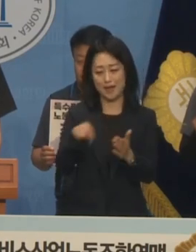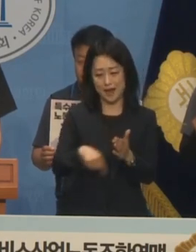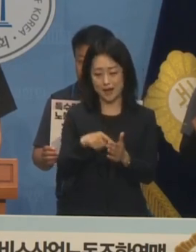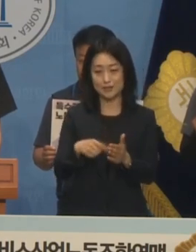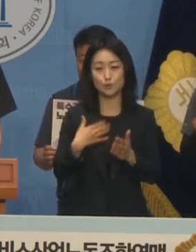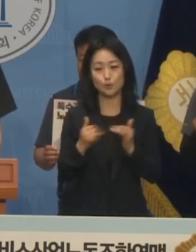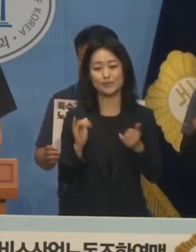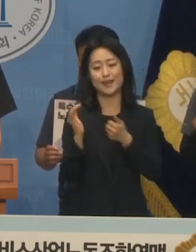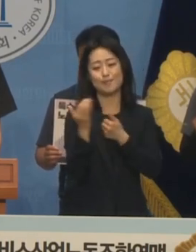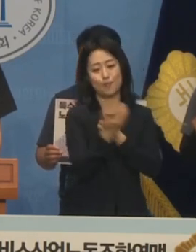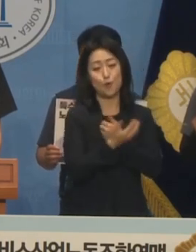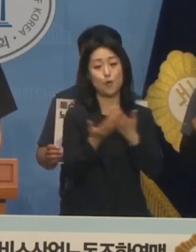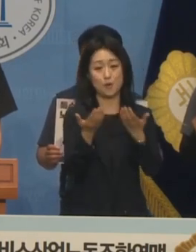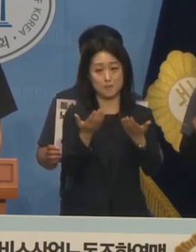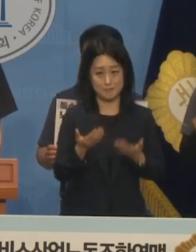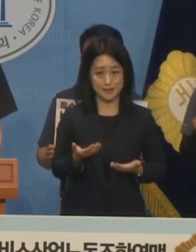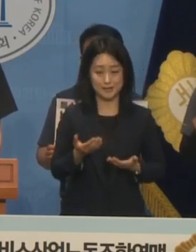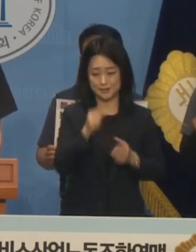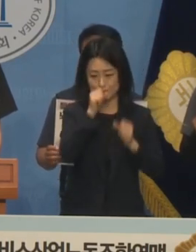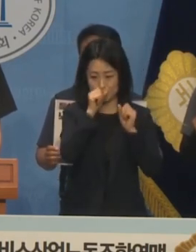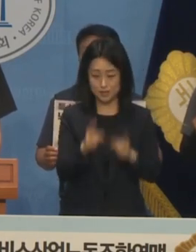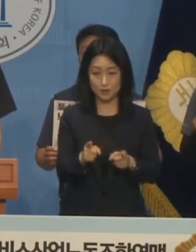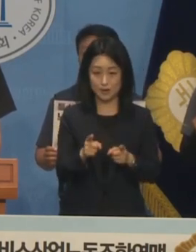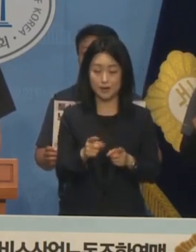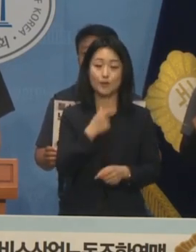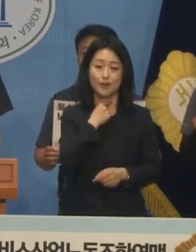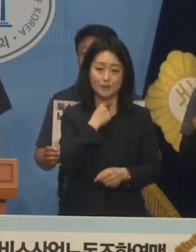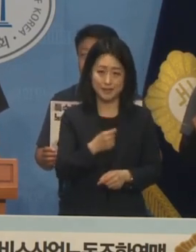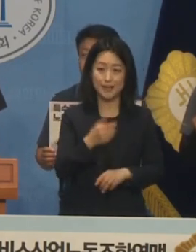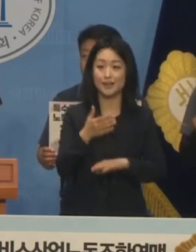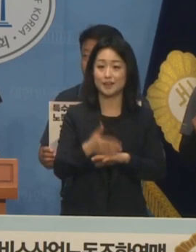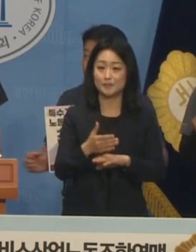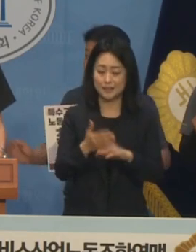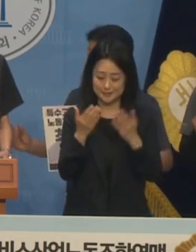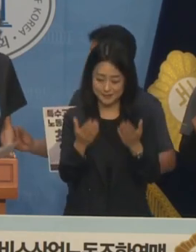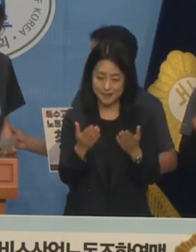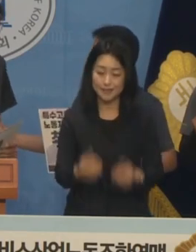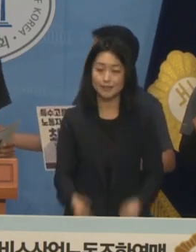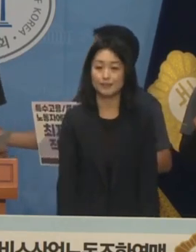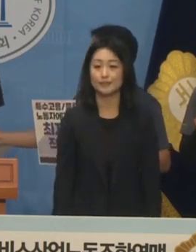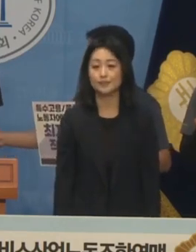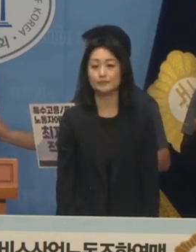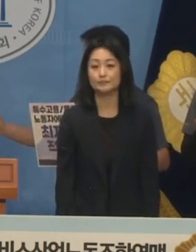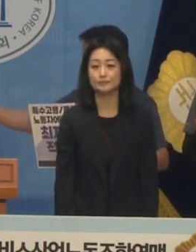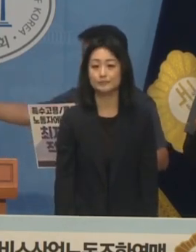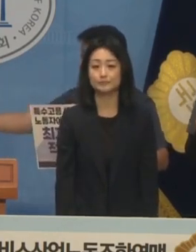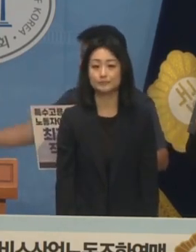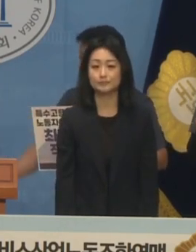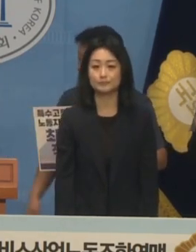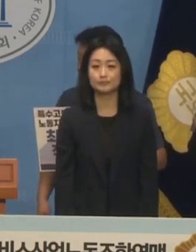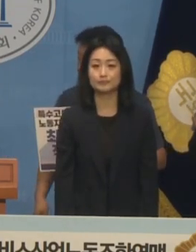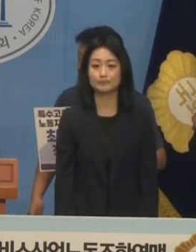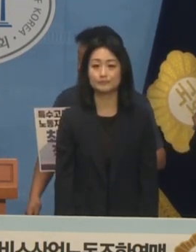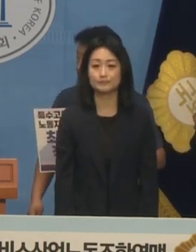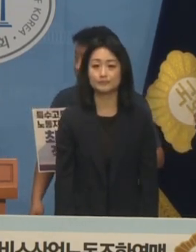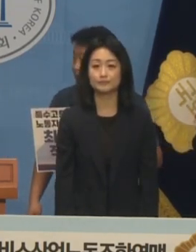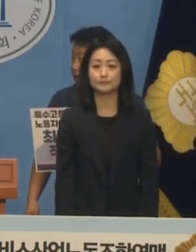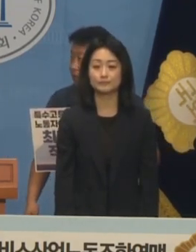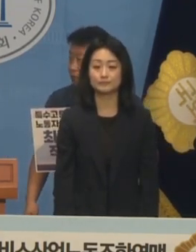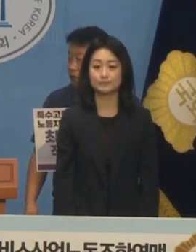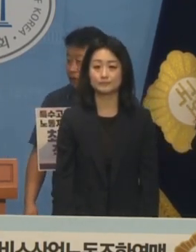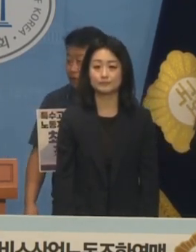거 아니겠습니까? 우리 가전 방문 점검원들도 강력하게 요구합니다. 최저임금, 최저생계비